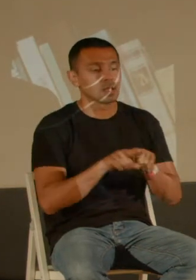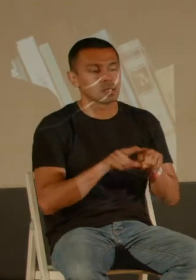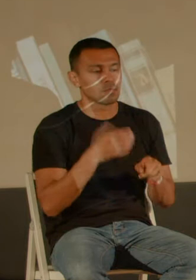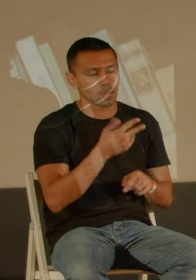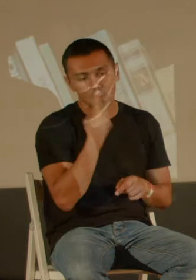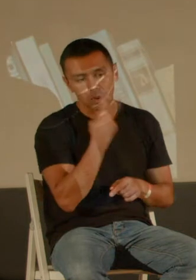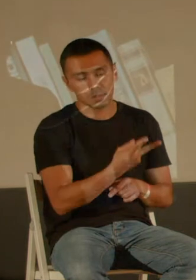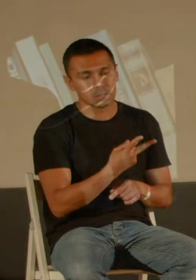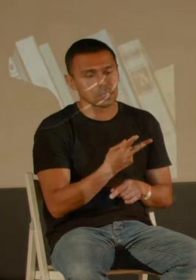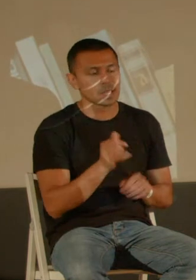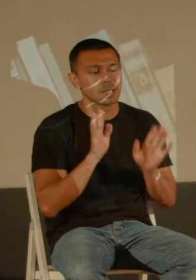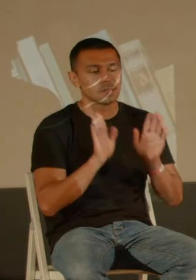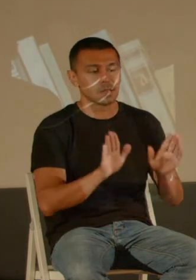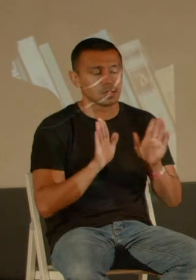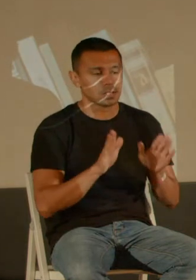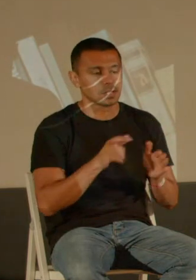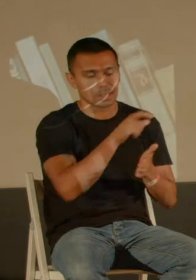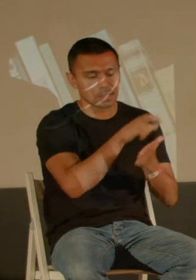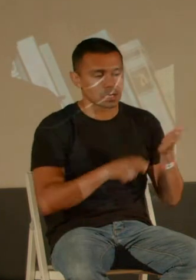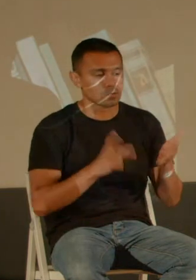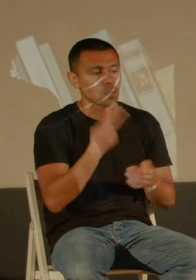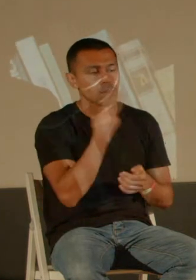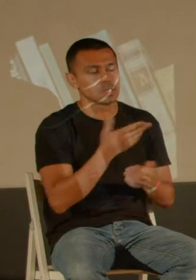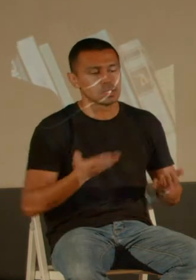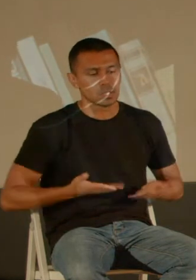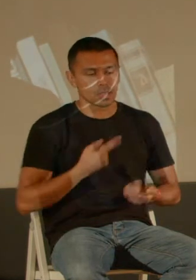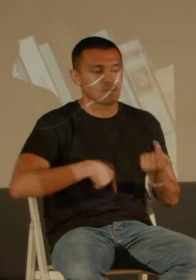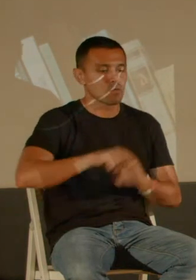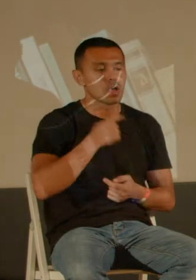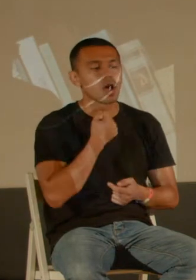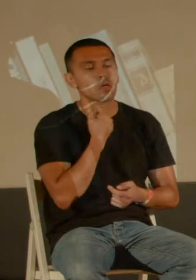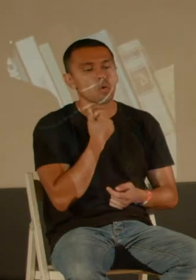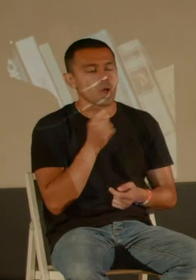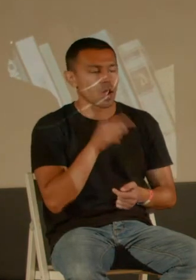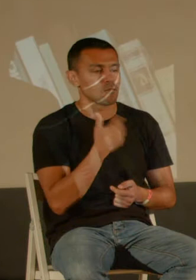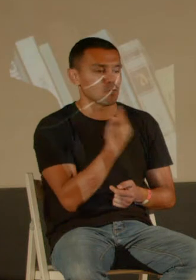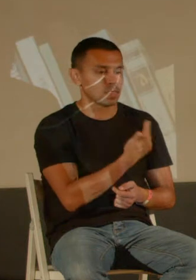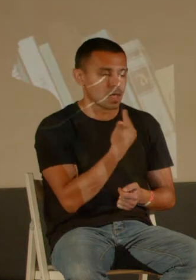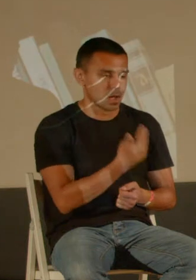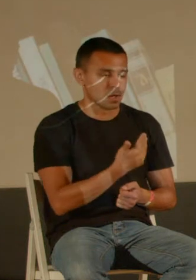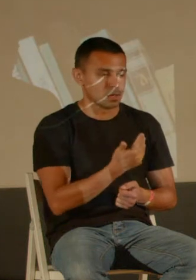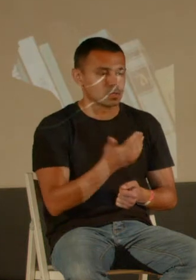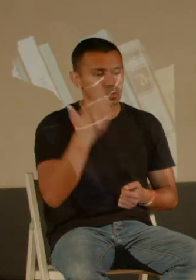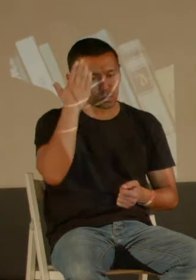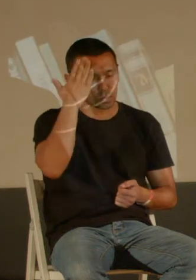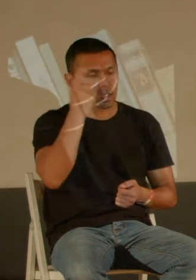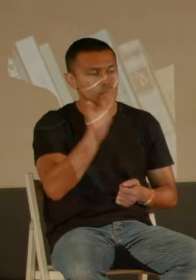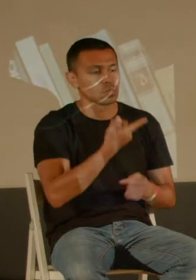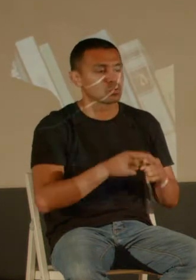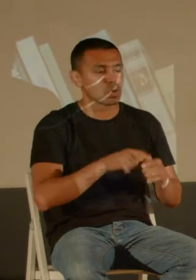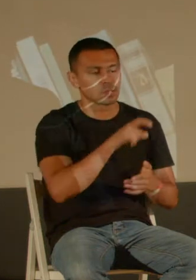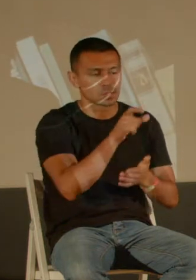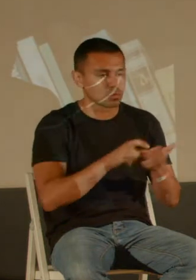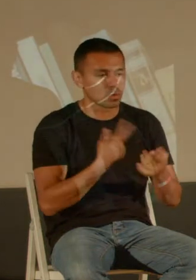от вона показує, не тільки текстом вона показує, як життя навколо алкоголю закрутилося, а вона способом, як вона той текст,